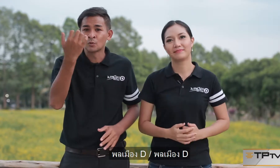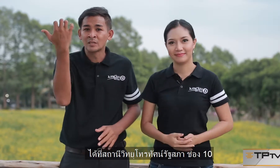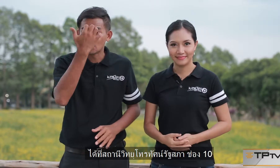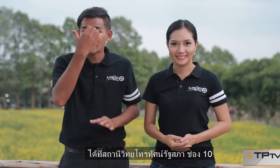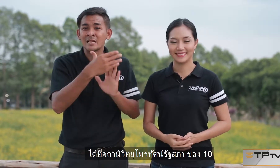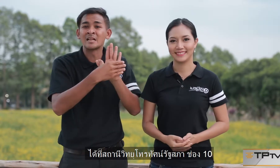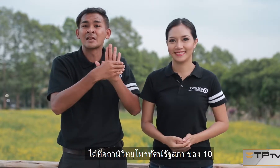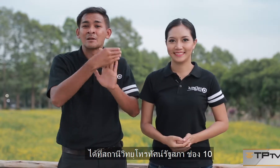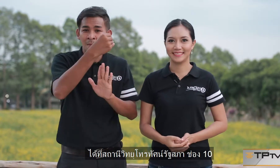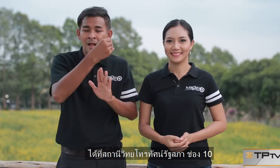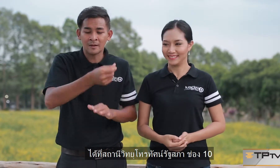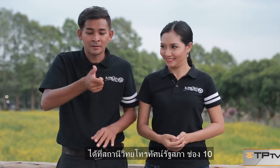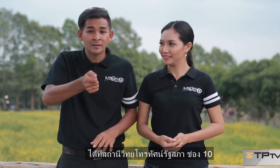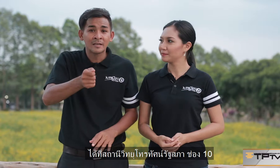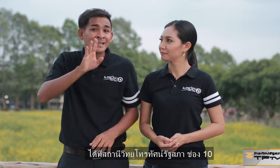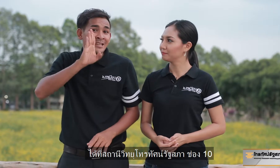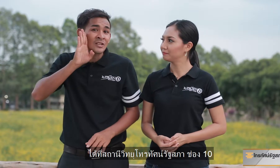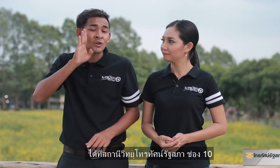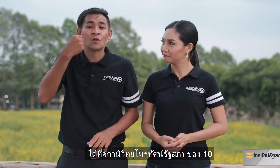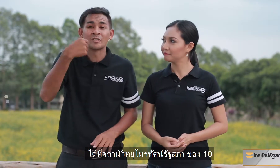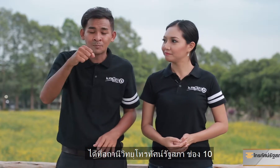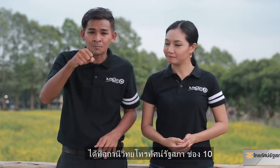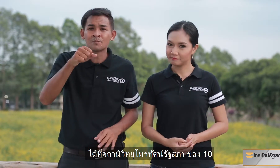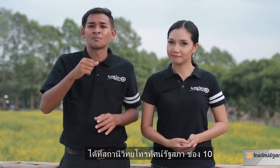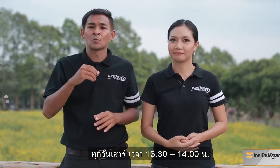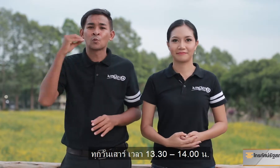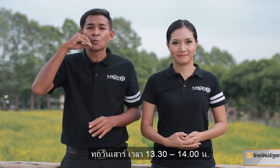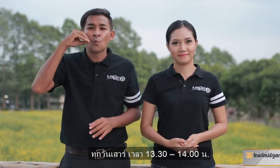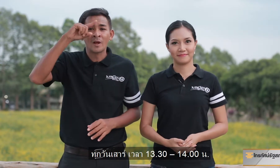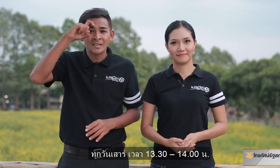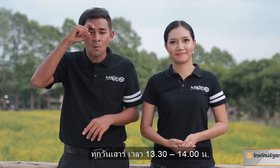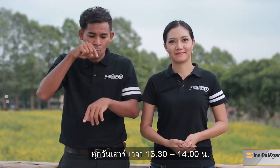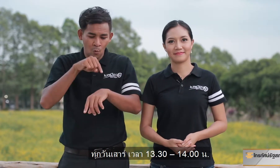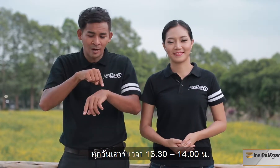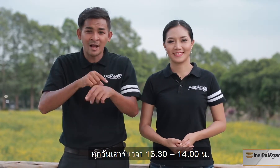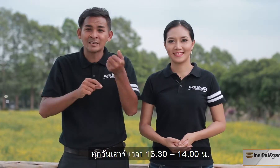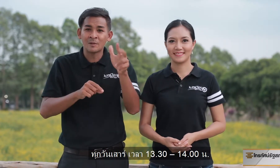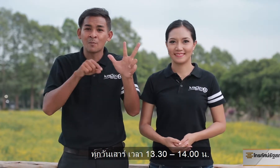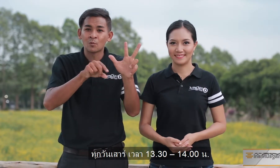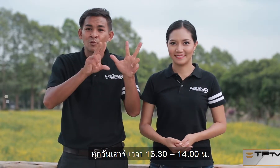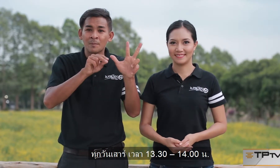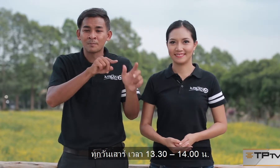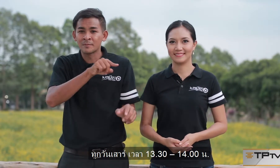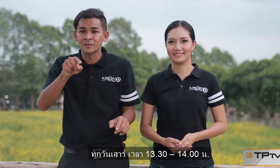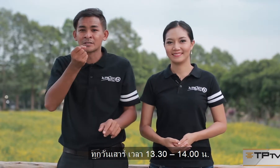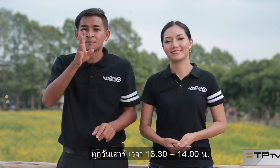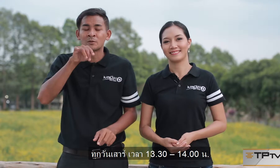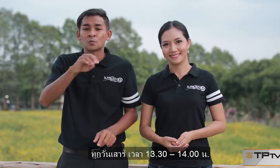ได้ที่สถานีวิทยุโทรทัศน์รัฐสภาช่อง10ทุกวันเสาร์เวลา 13:30 น.ถึง